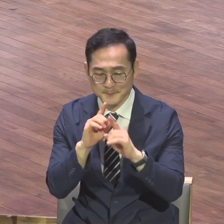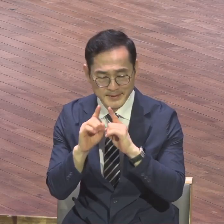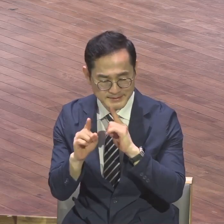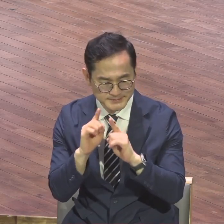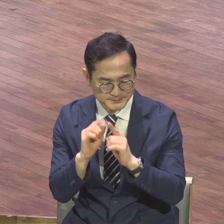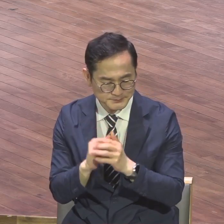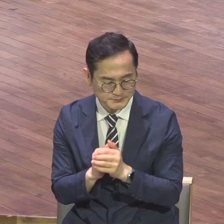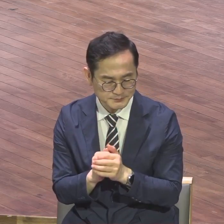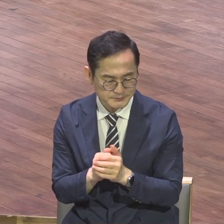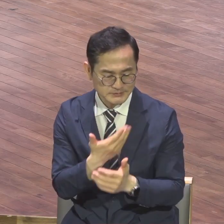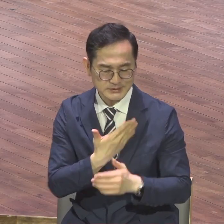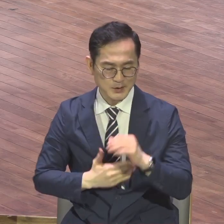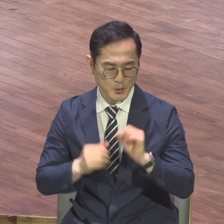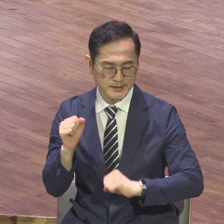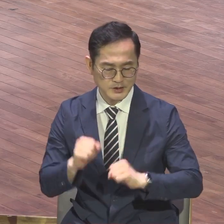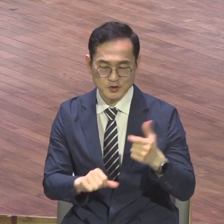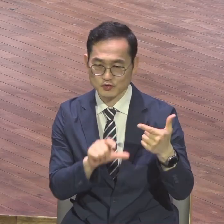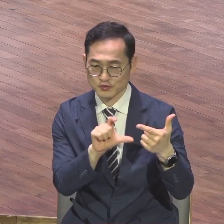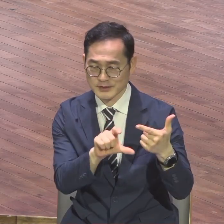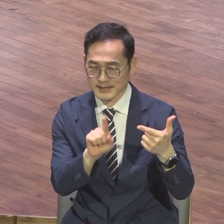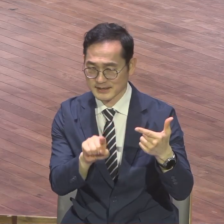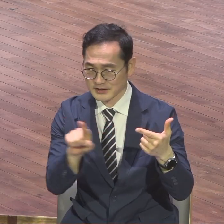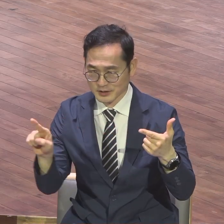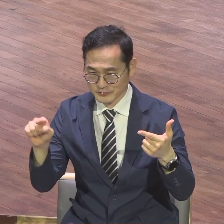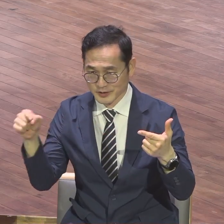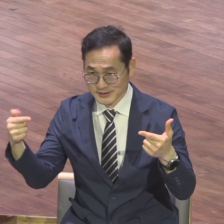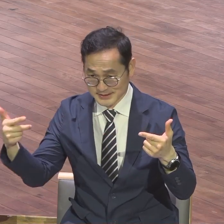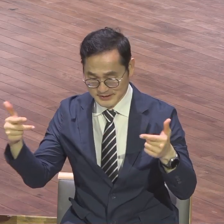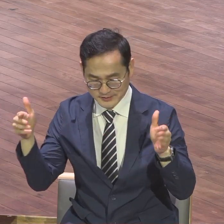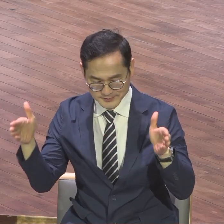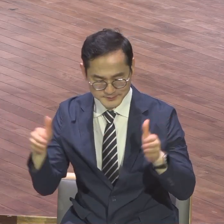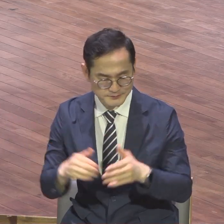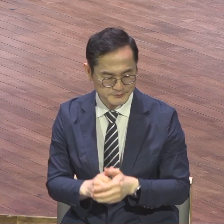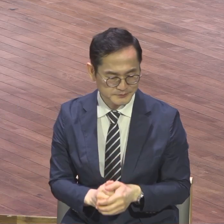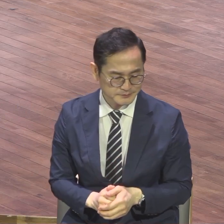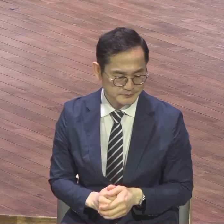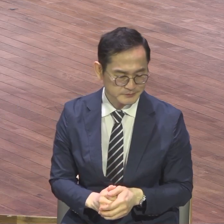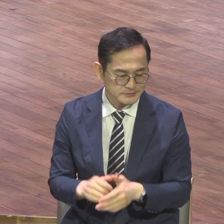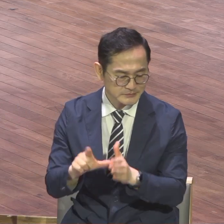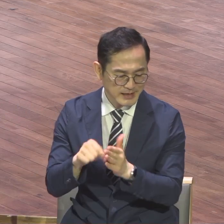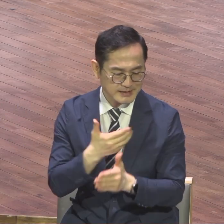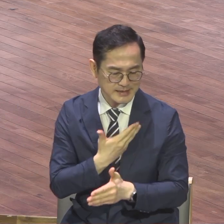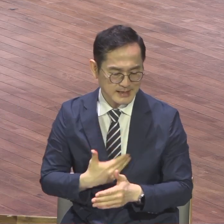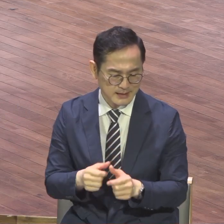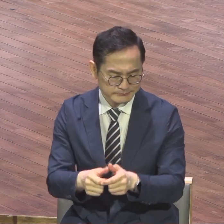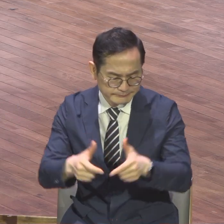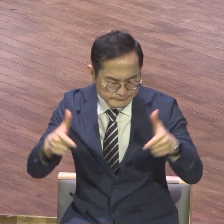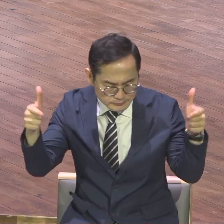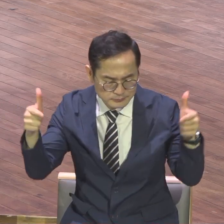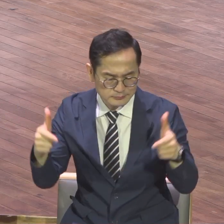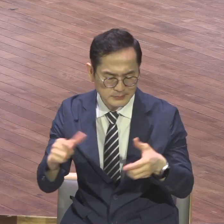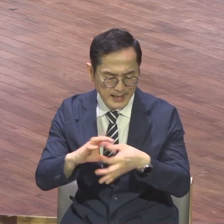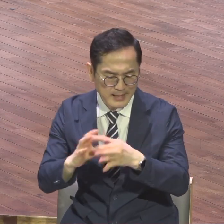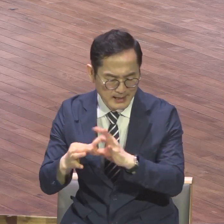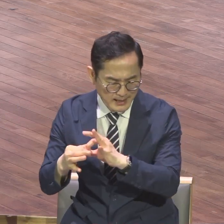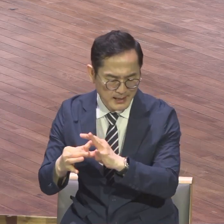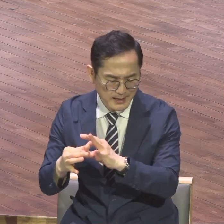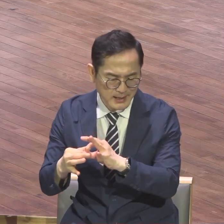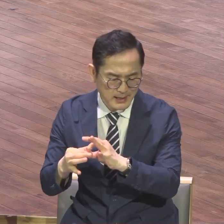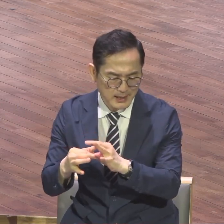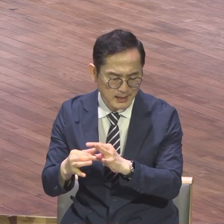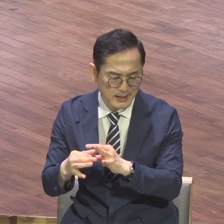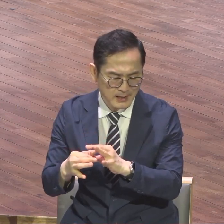성취될 하나님의 말씀은 사도행전 6장 1절에서 7절 말씀입니다. 그때 제자가 더 많아졌는데 헬라파